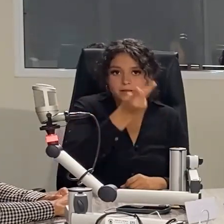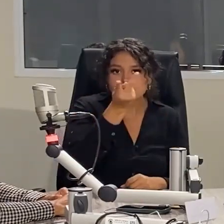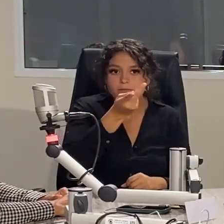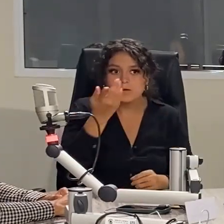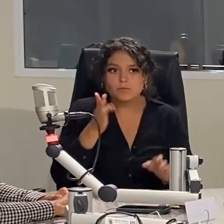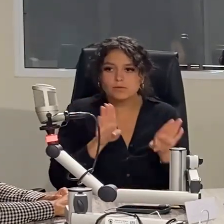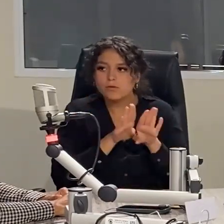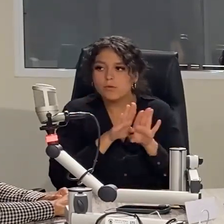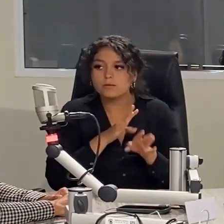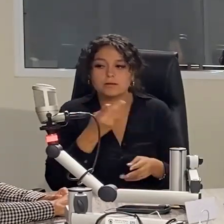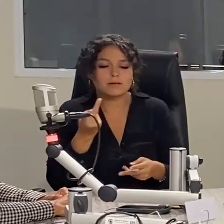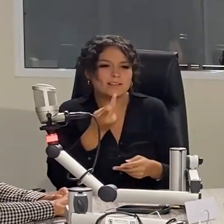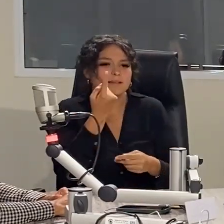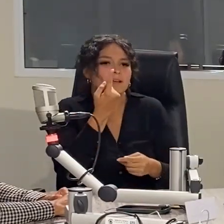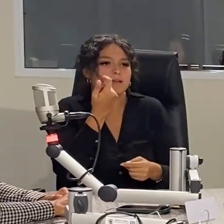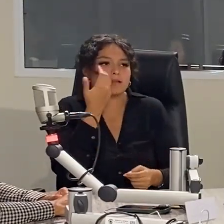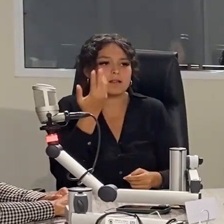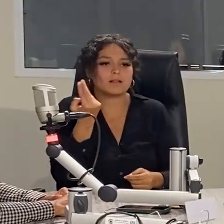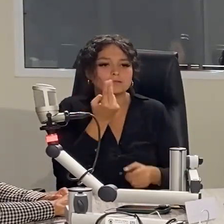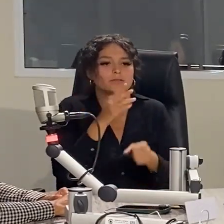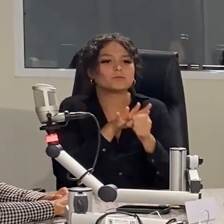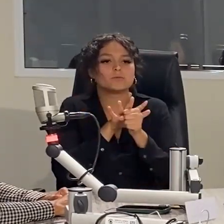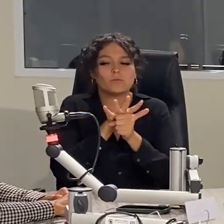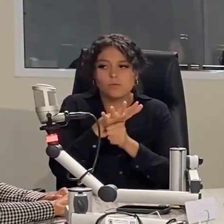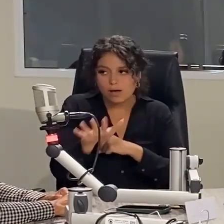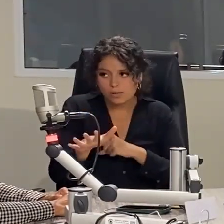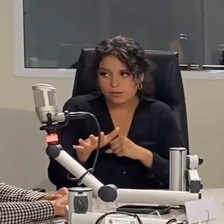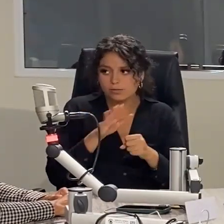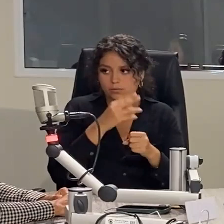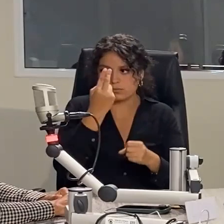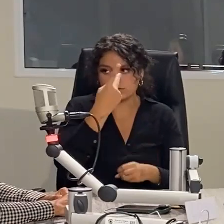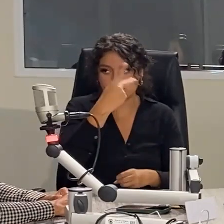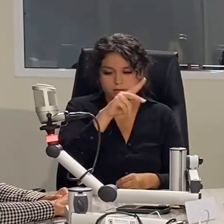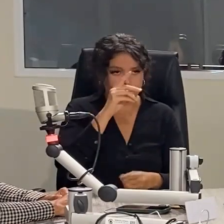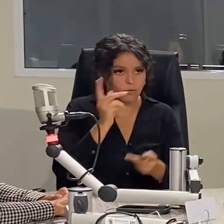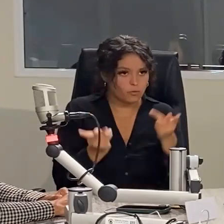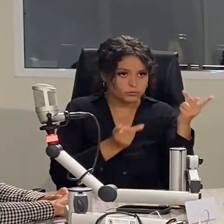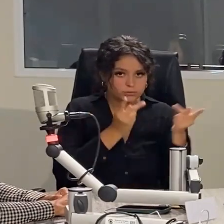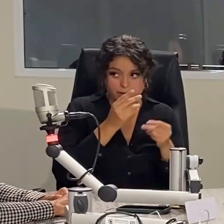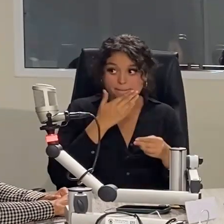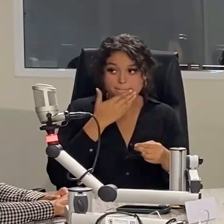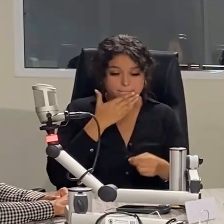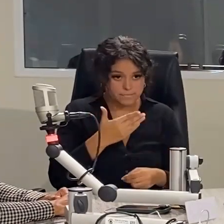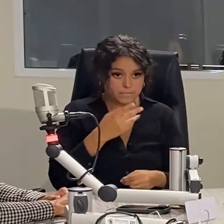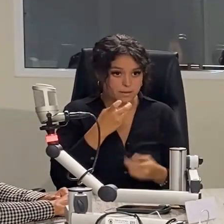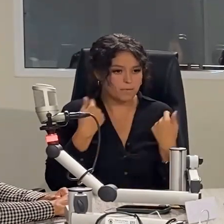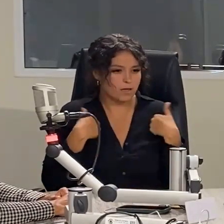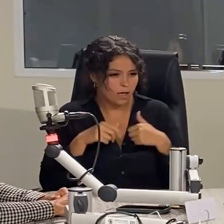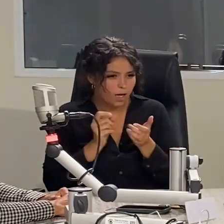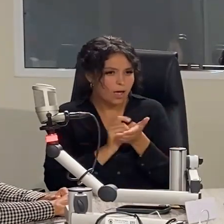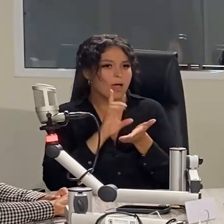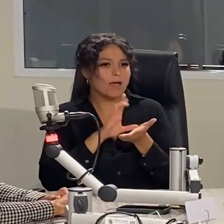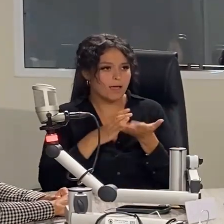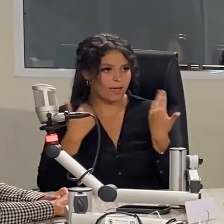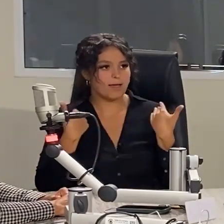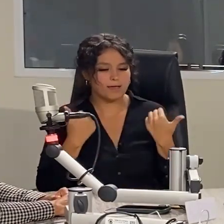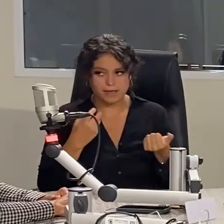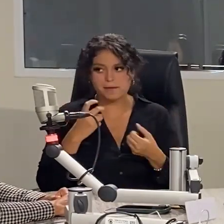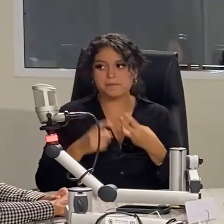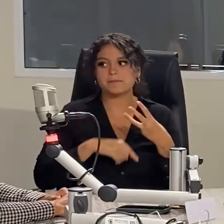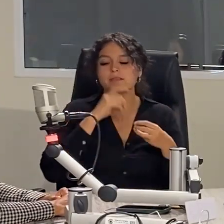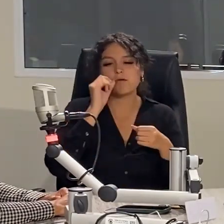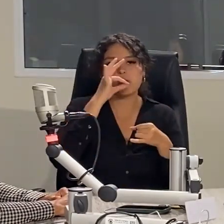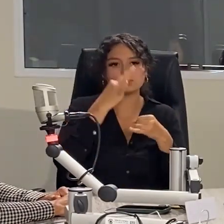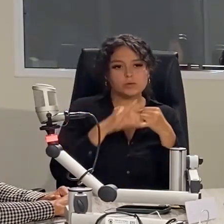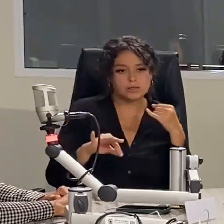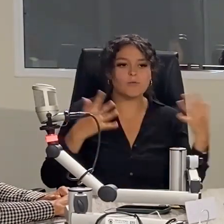segundo, las estrategias y sobre todo las consultas a las personas con discapacidad. ¿Qué es lo que